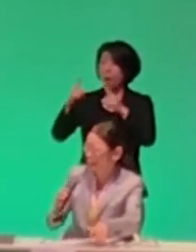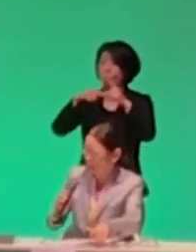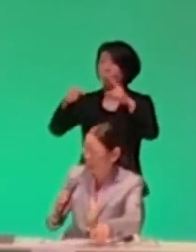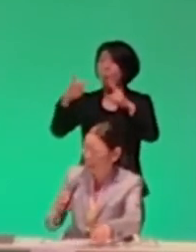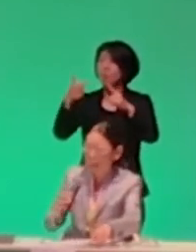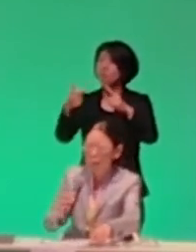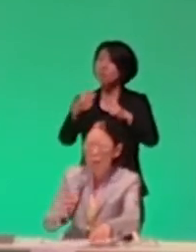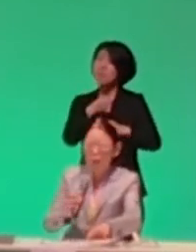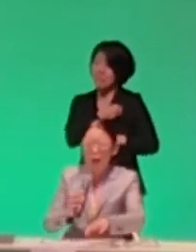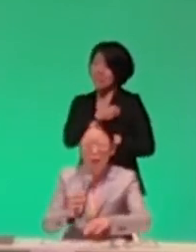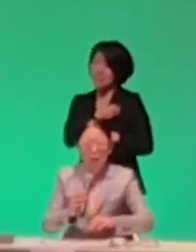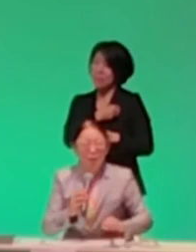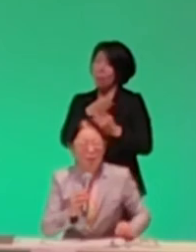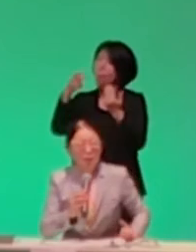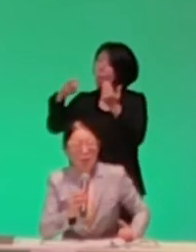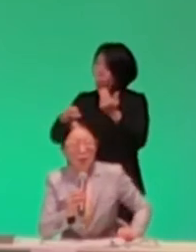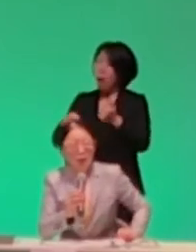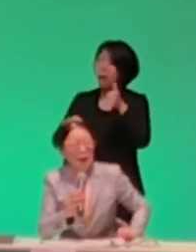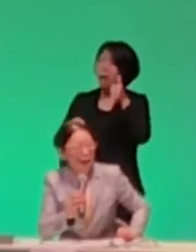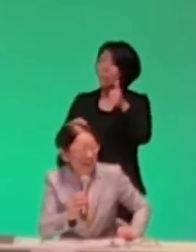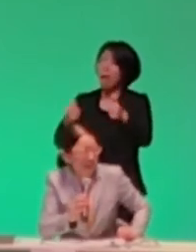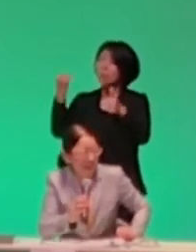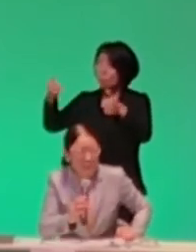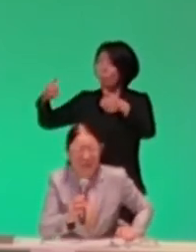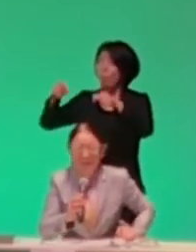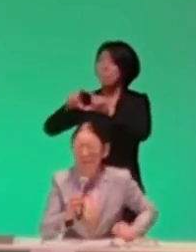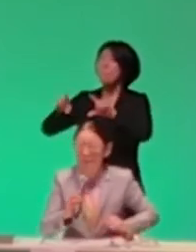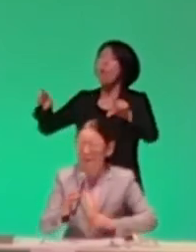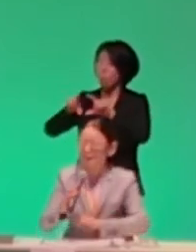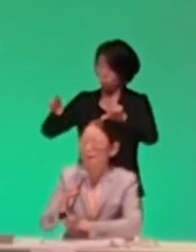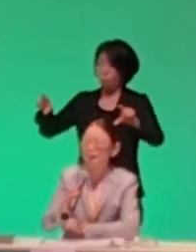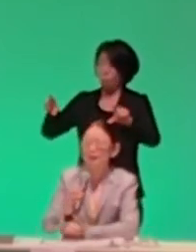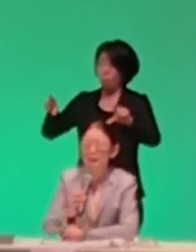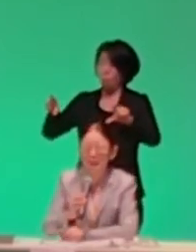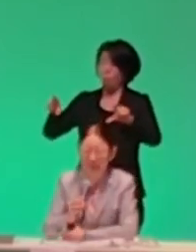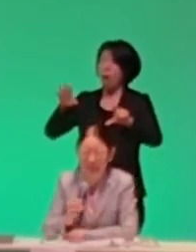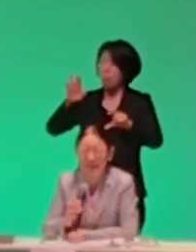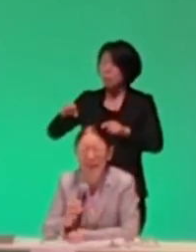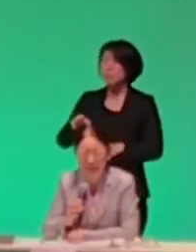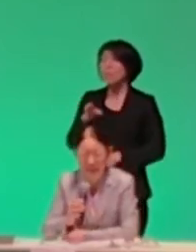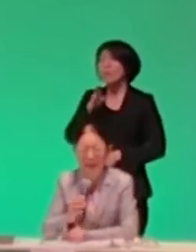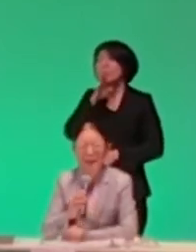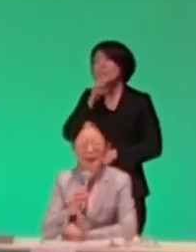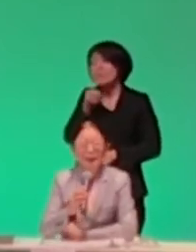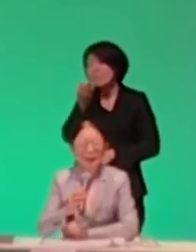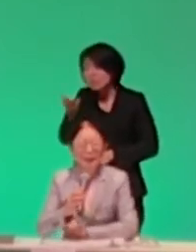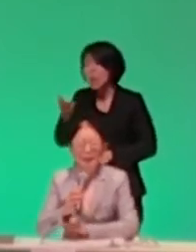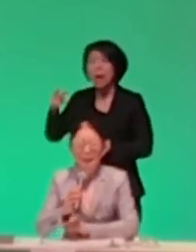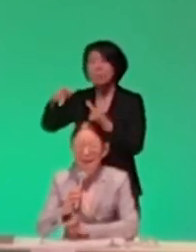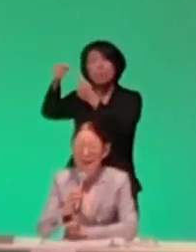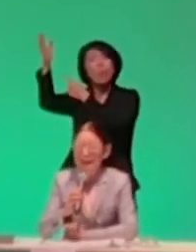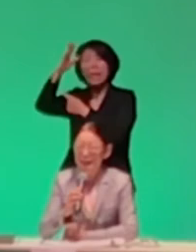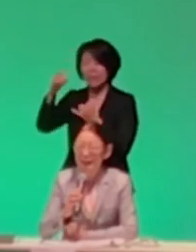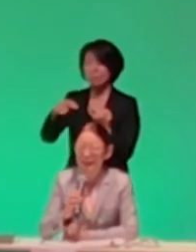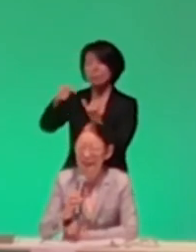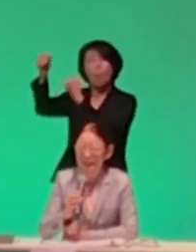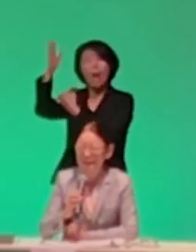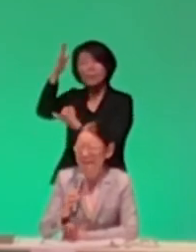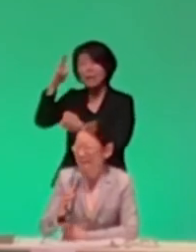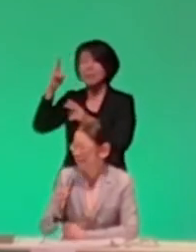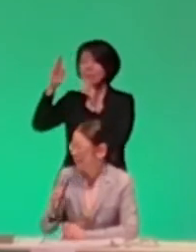いてあるんですけど、取らないって決めてる役所は実はたくさんあって、で、